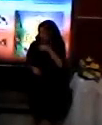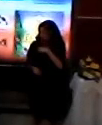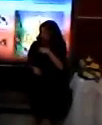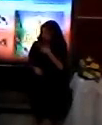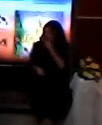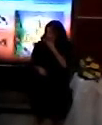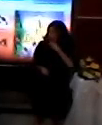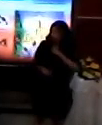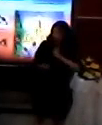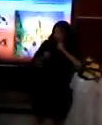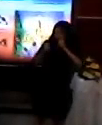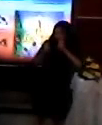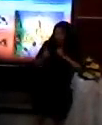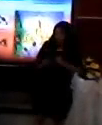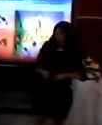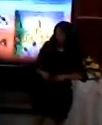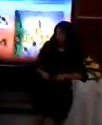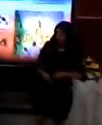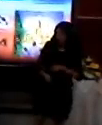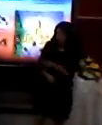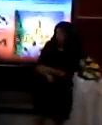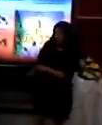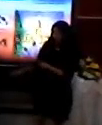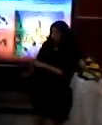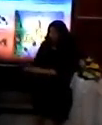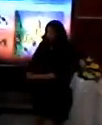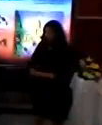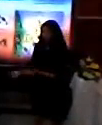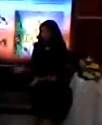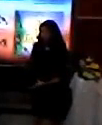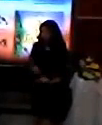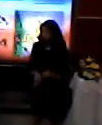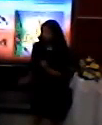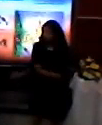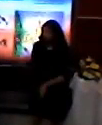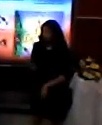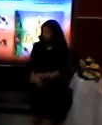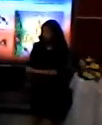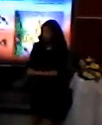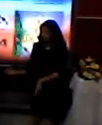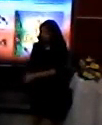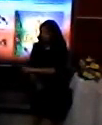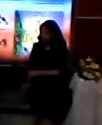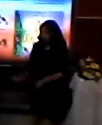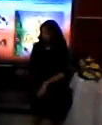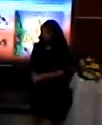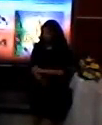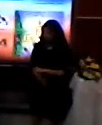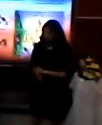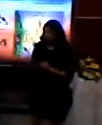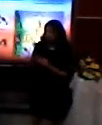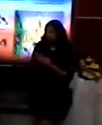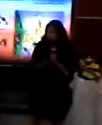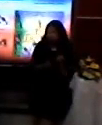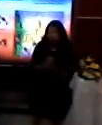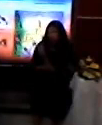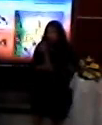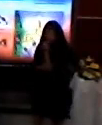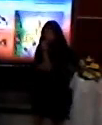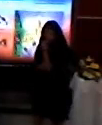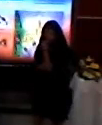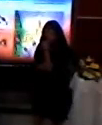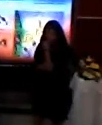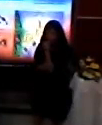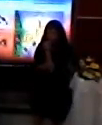ha mandado. Recoged de él cada uno según lo que pudiere comer, un gomer